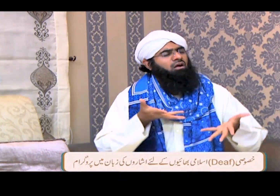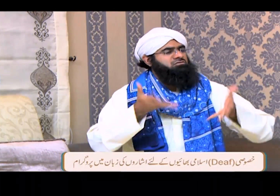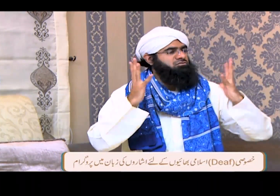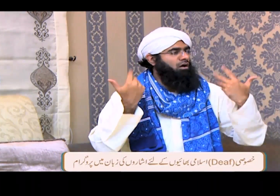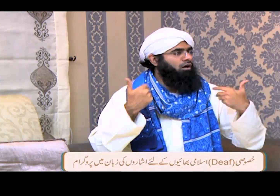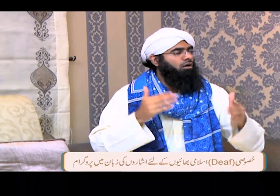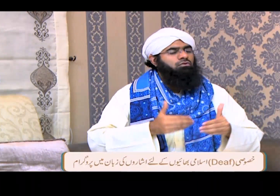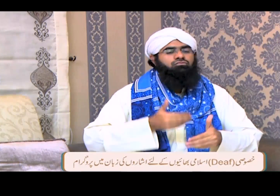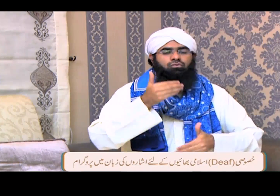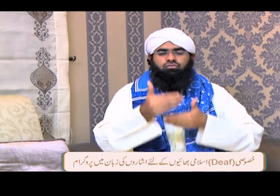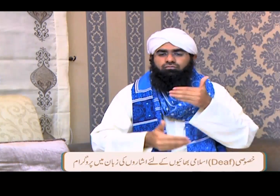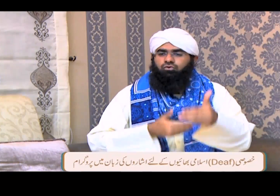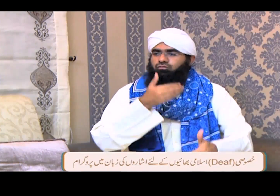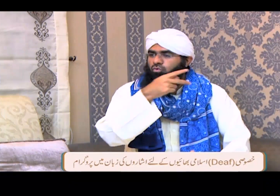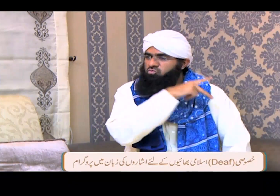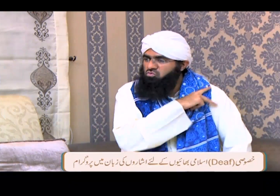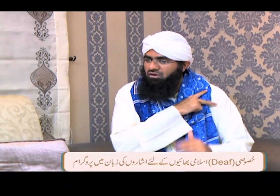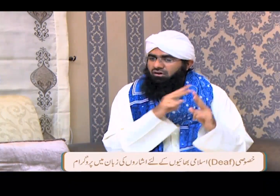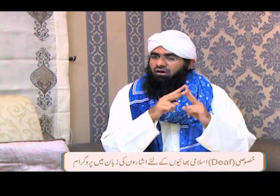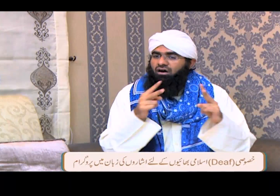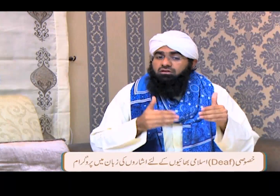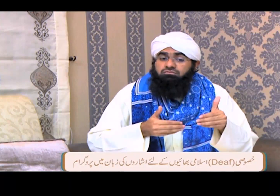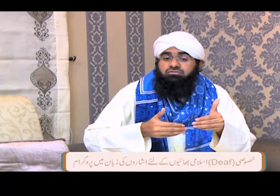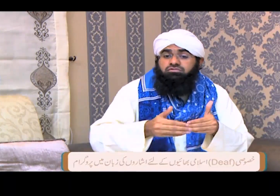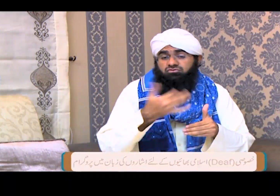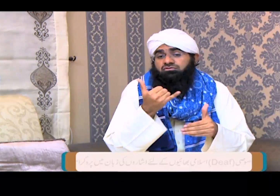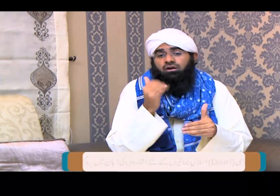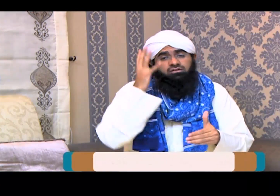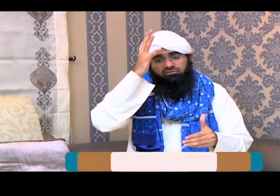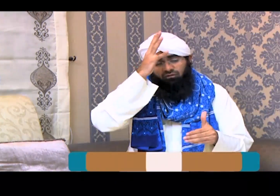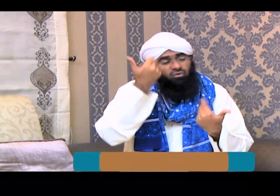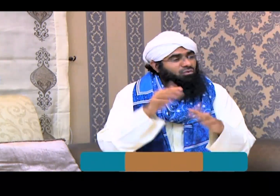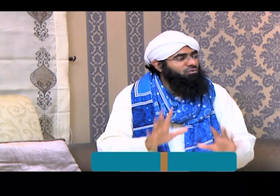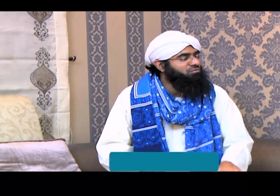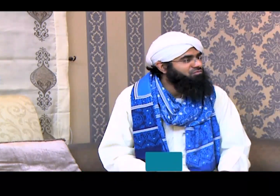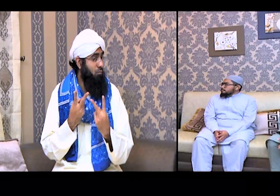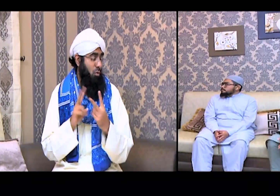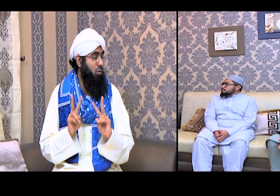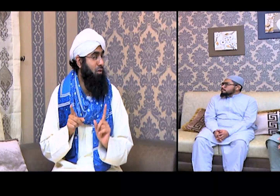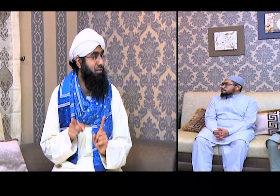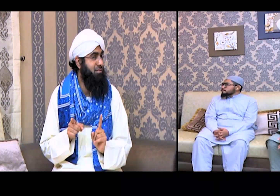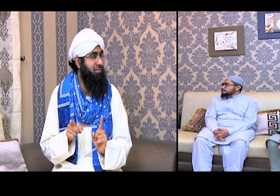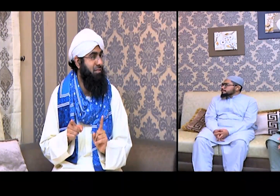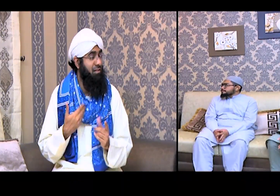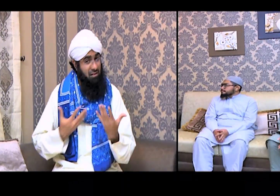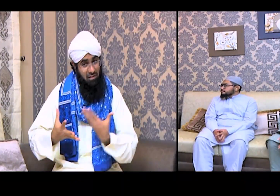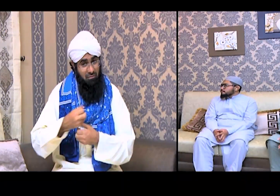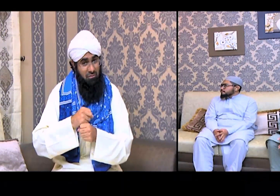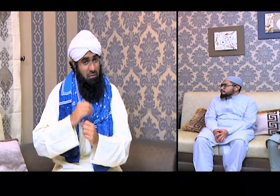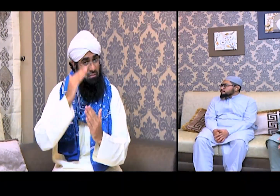آخر کار گناہوں کی عادت اسے کفر تک پہنچا دیتی ہے۔ اصحاب ایلا کے اس دل ہلا دینے والے واقعہ میں ہمارے